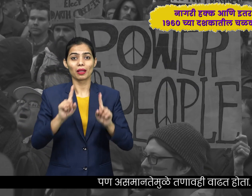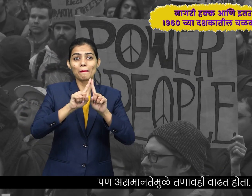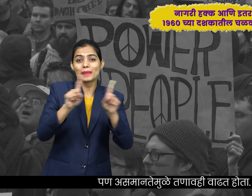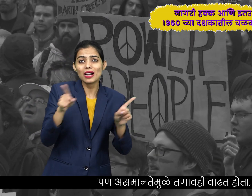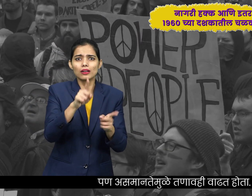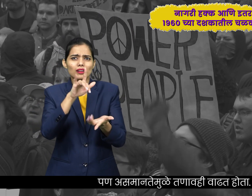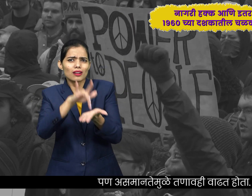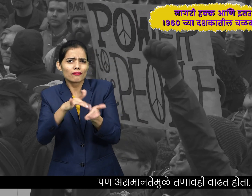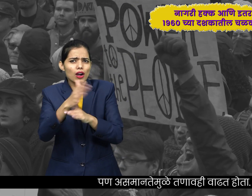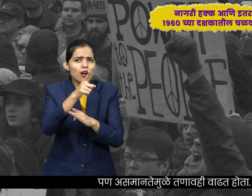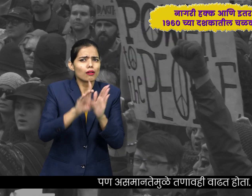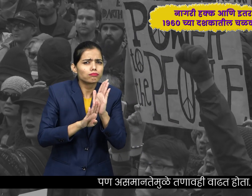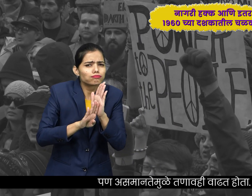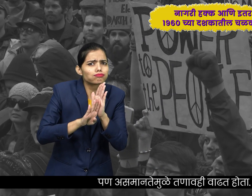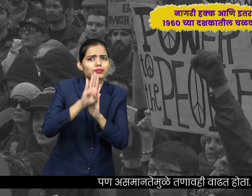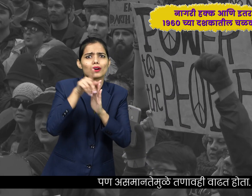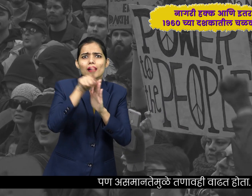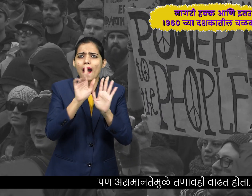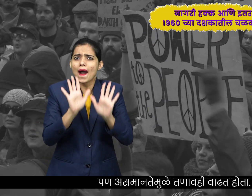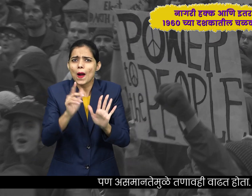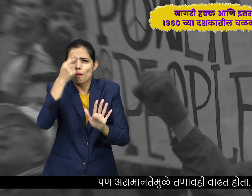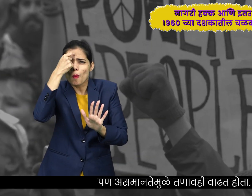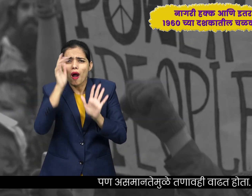पण असमानतेमुळे तणावही वाढला होता.